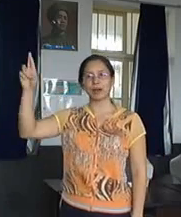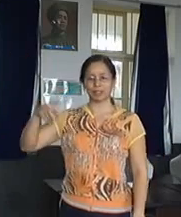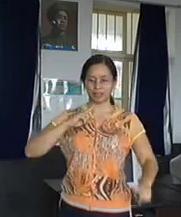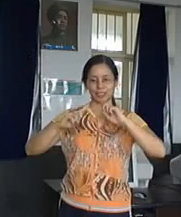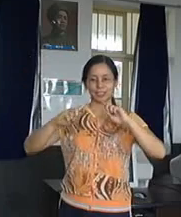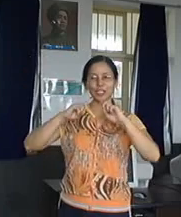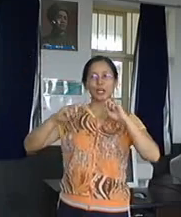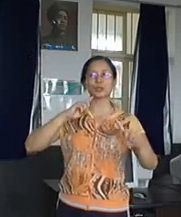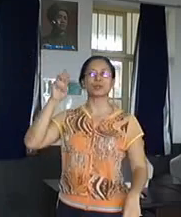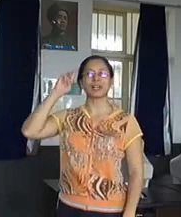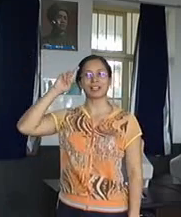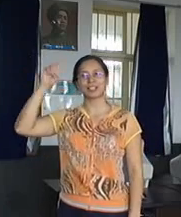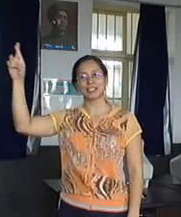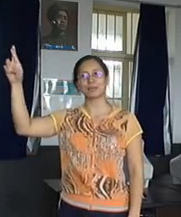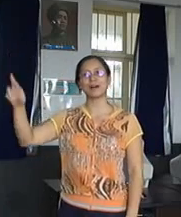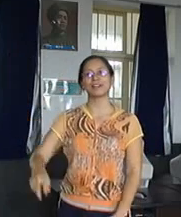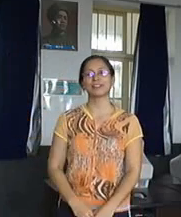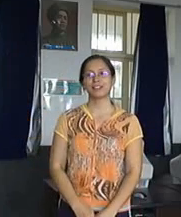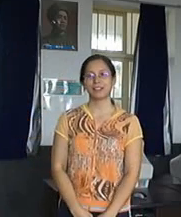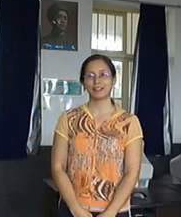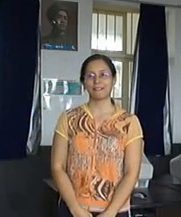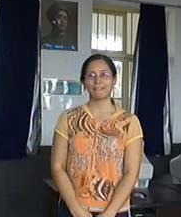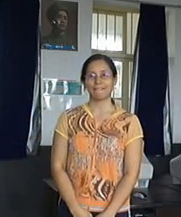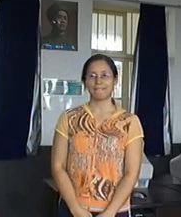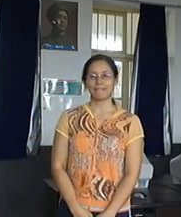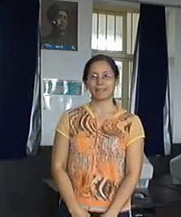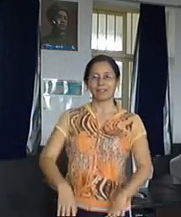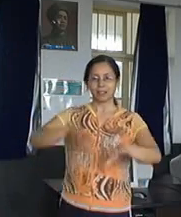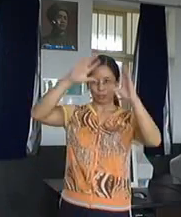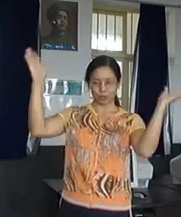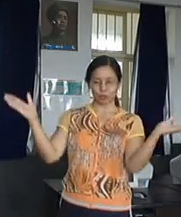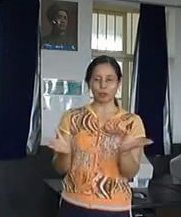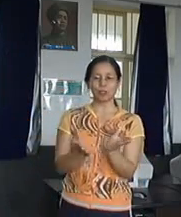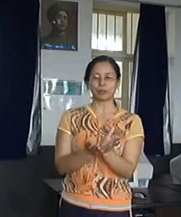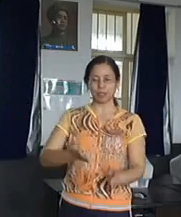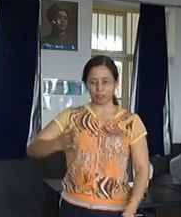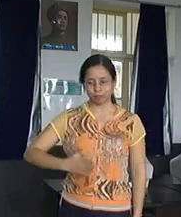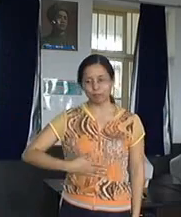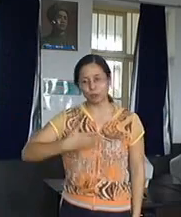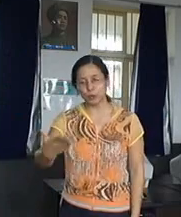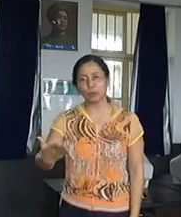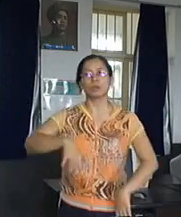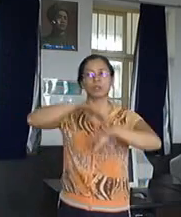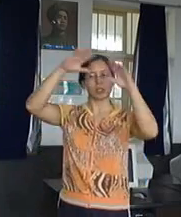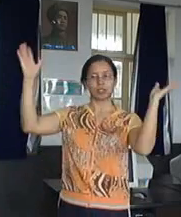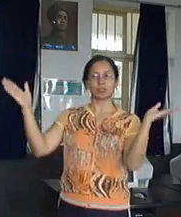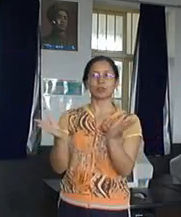望，唱出了希望。 所有的付出， 所有的付出，所